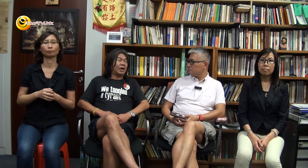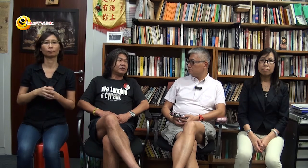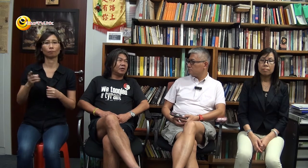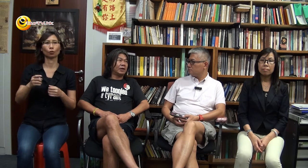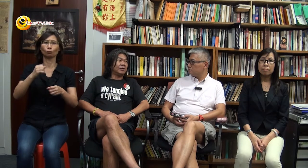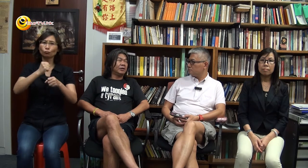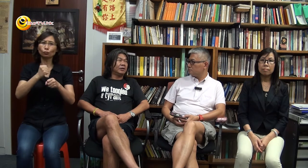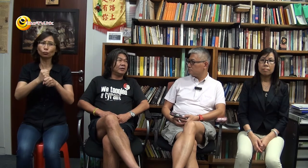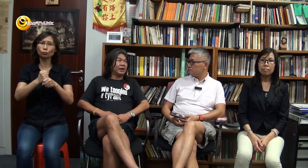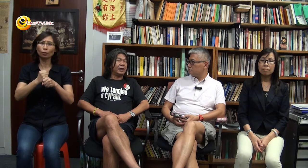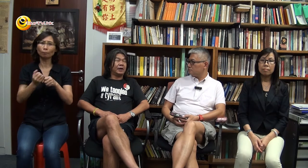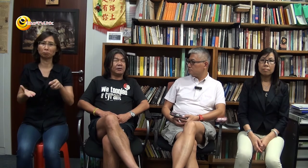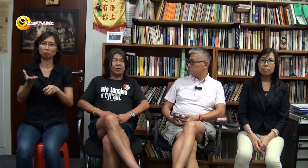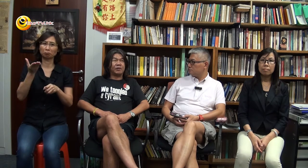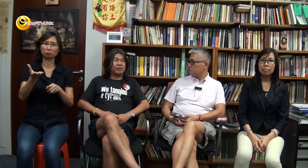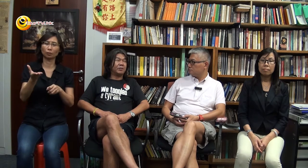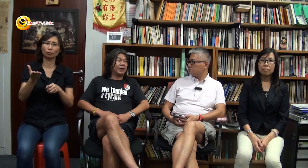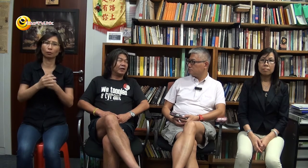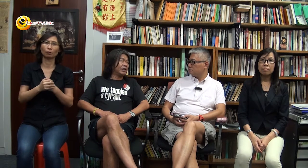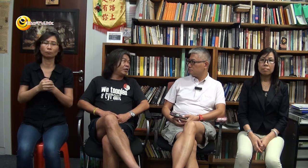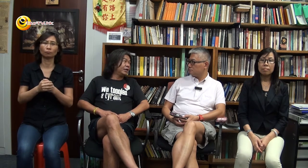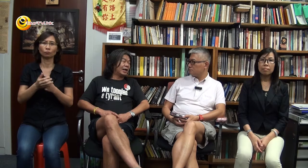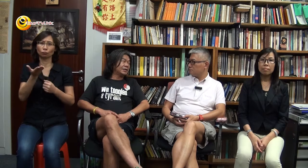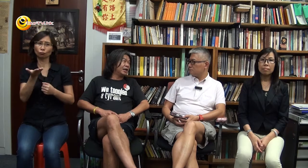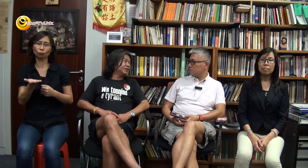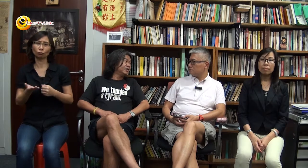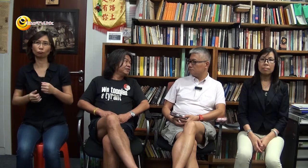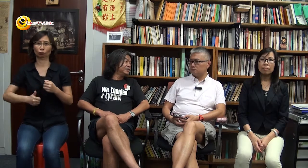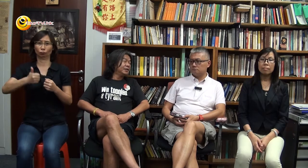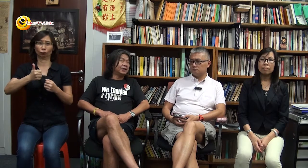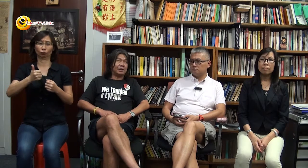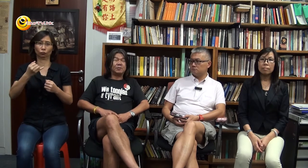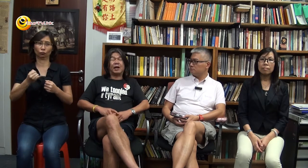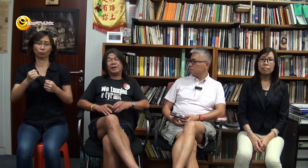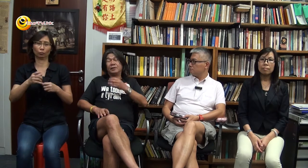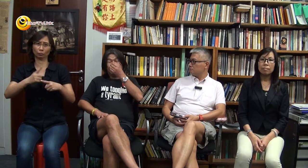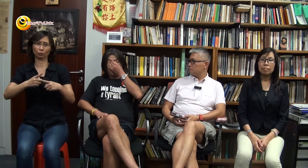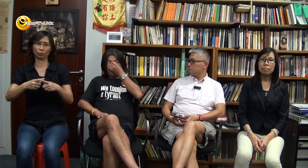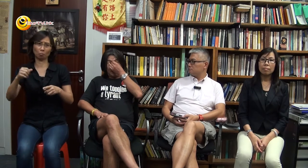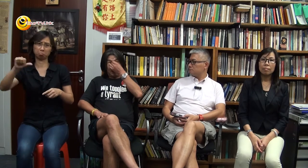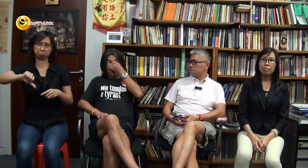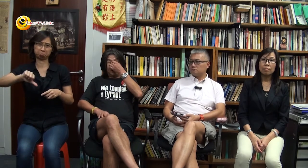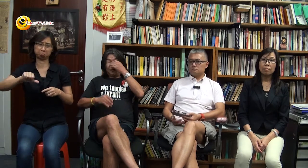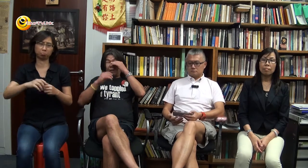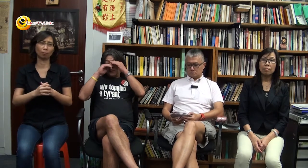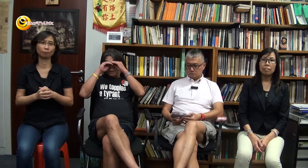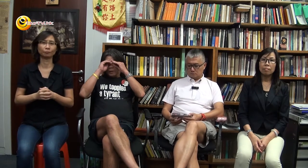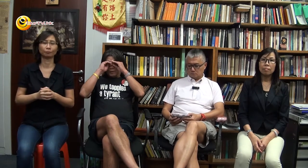論功行賞咧，佢即係獎罰分明咧，其實佢應該係打柴嘅。 嗯。 又點解咧？就係